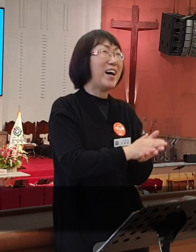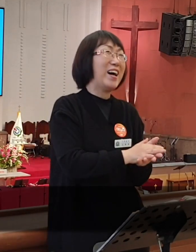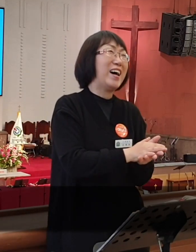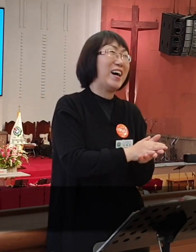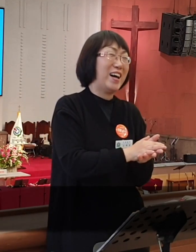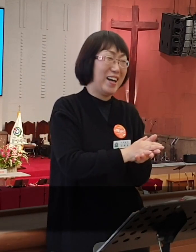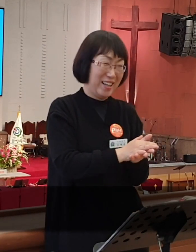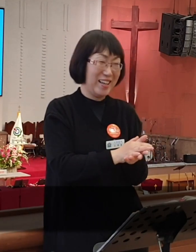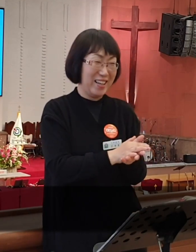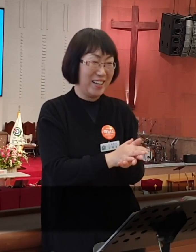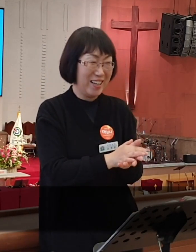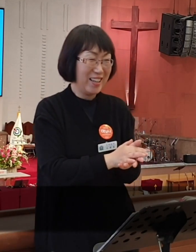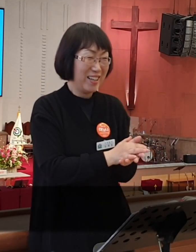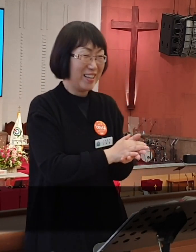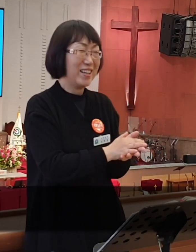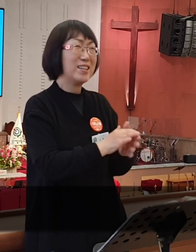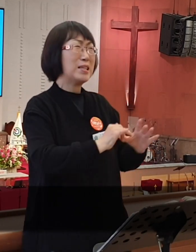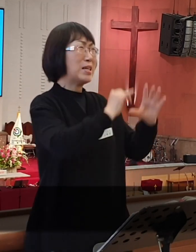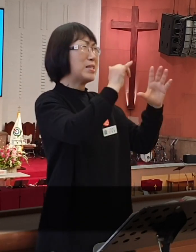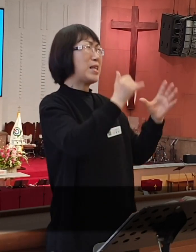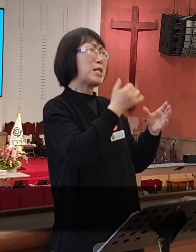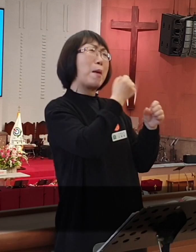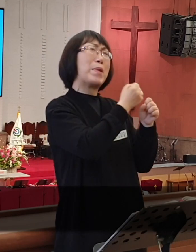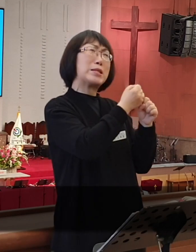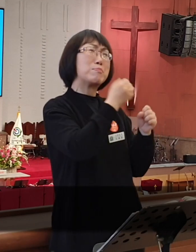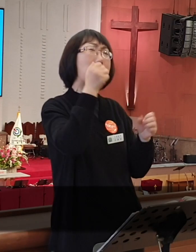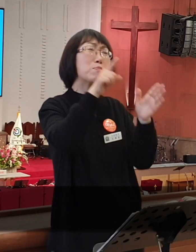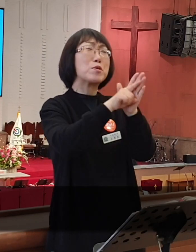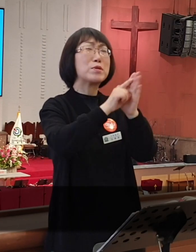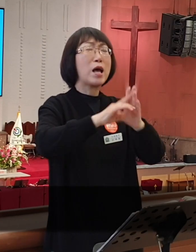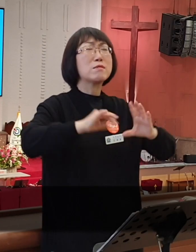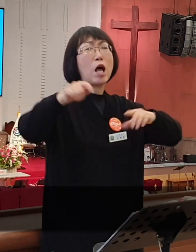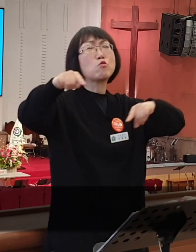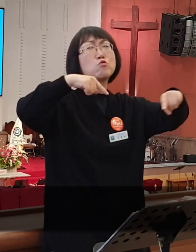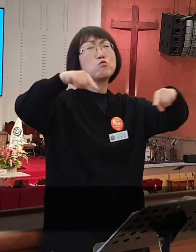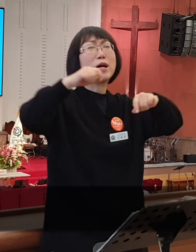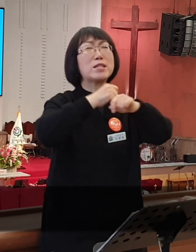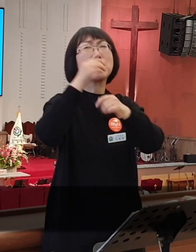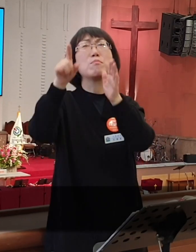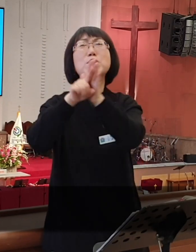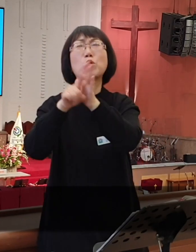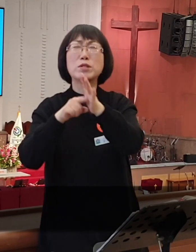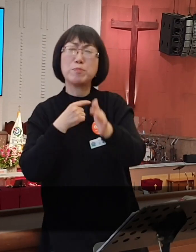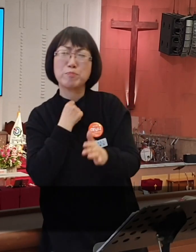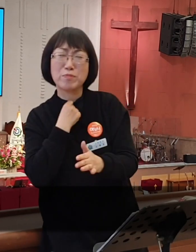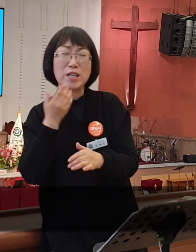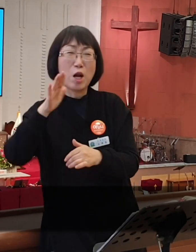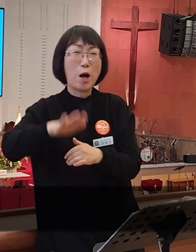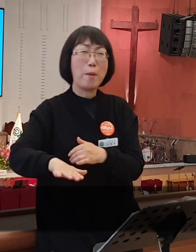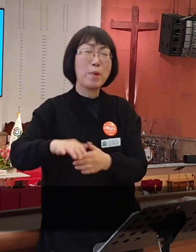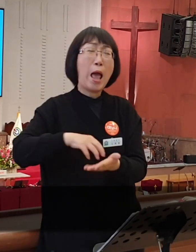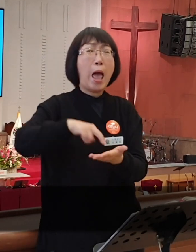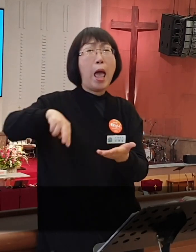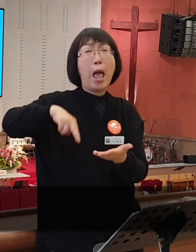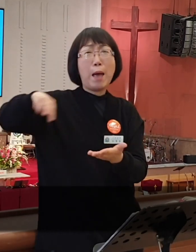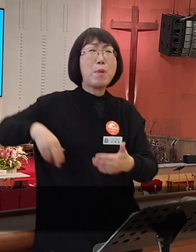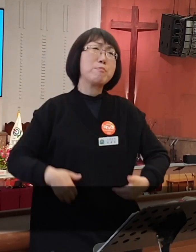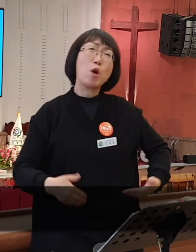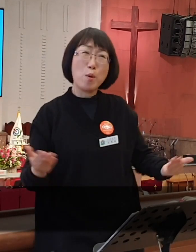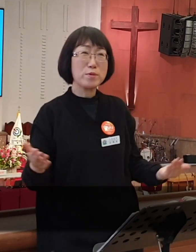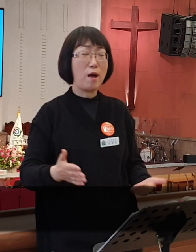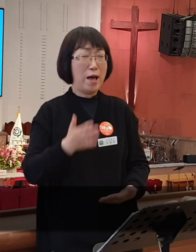믿읍시다. 주님을 믿읍시다. 세상을 만드시는 분 믿고 싶죠. 세상을 주관하시는 분 믿고 싶죠. 그러면 헤맬 필요